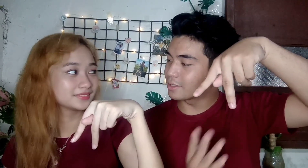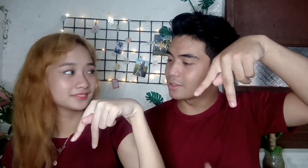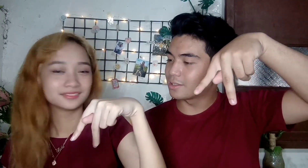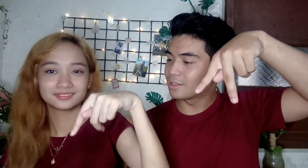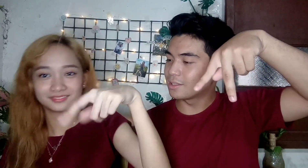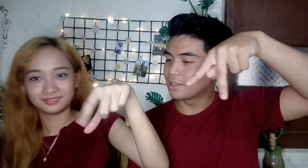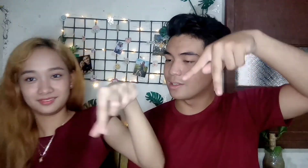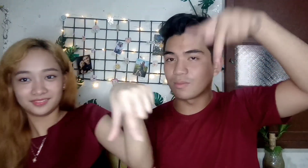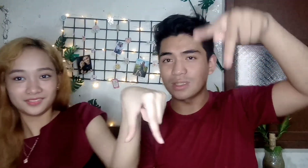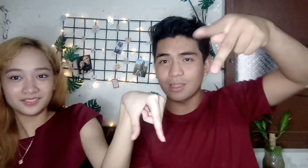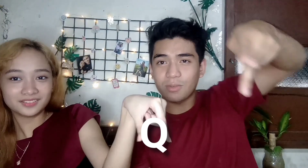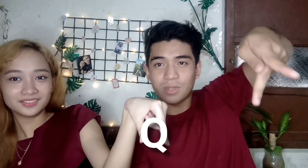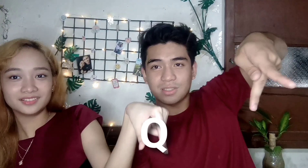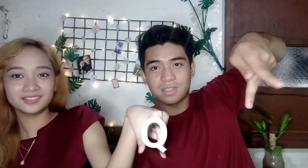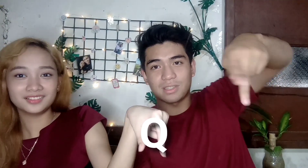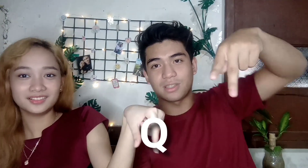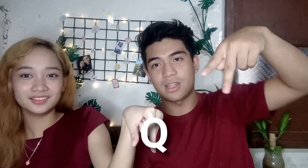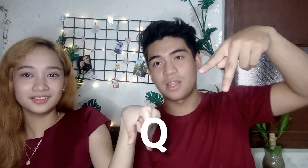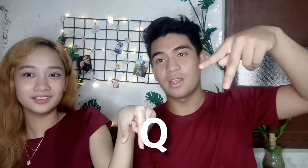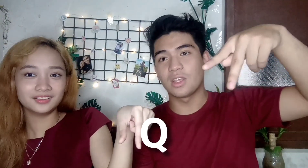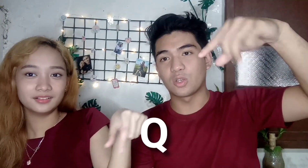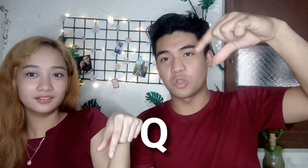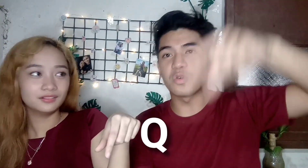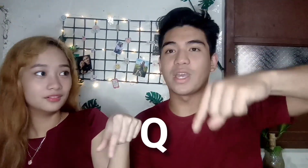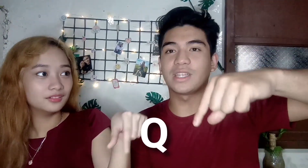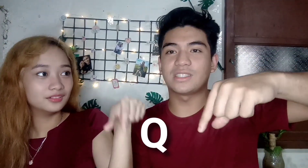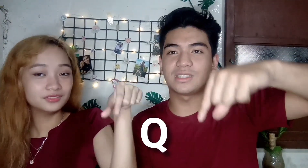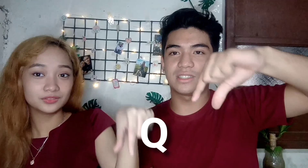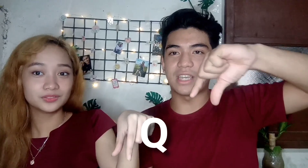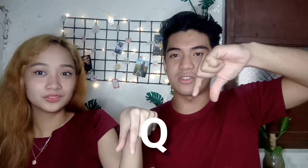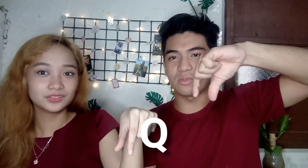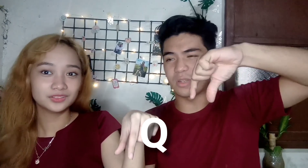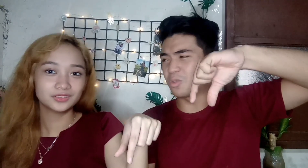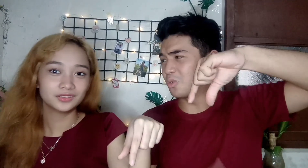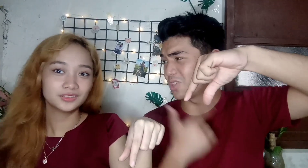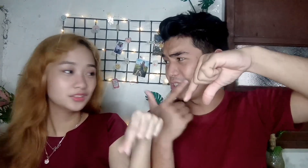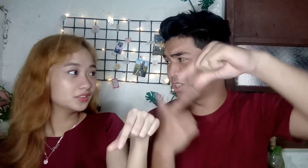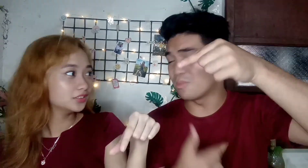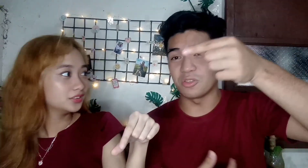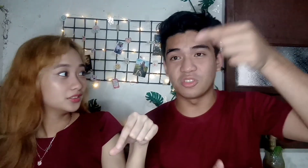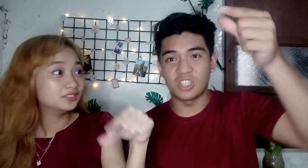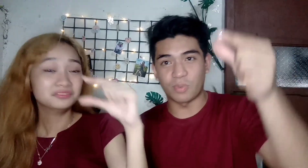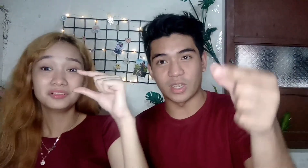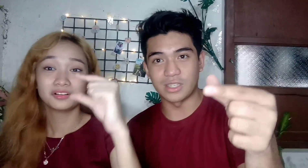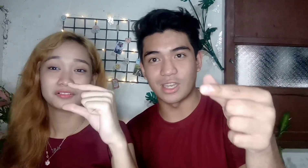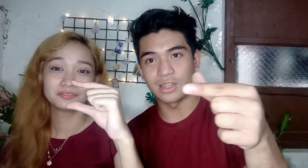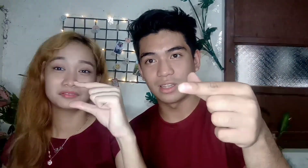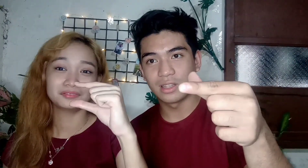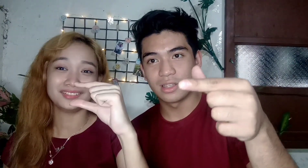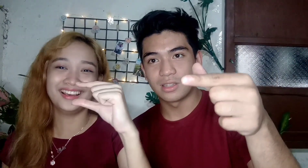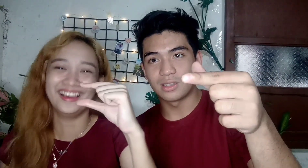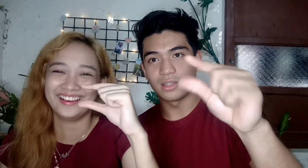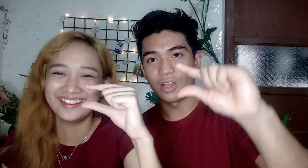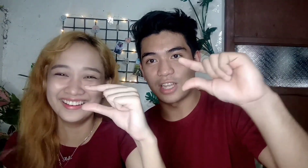next. Basic lang guys. Then Q. Ayan. Guys yung nag-google sa G. Diba yung G pa ganyan. Oh